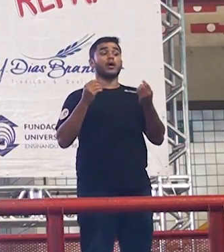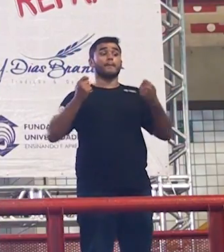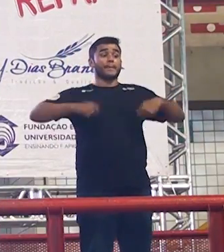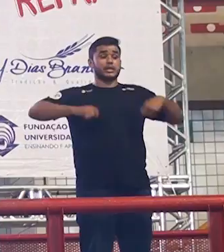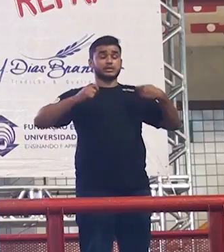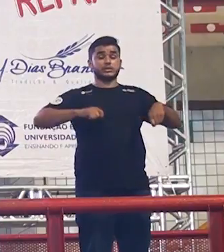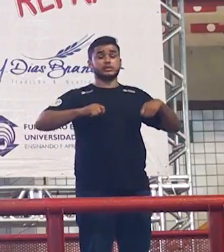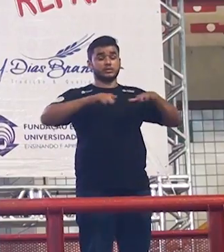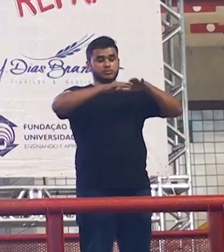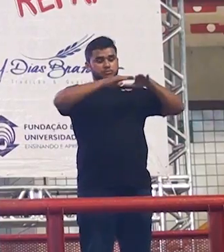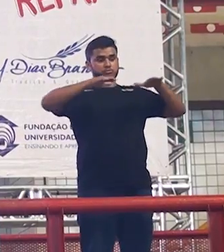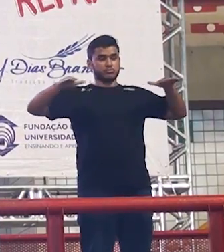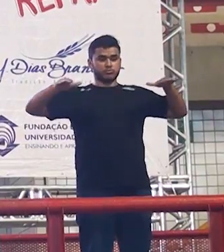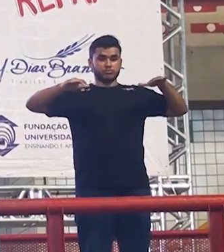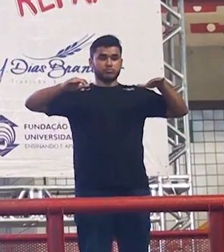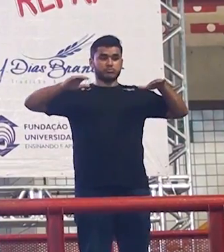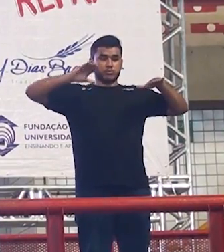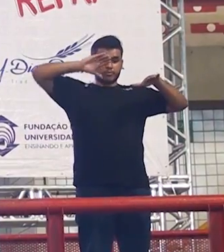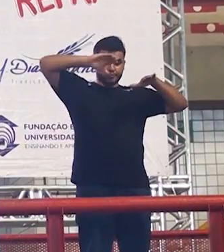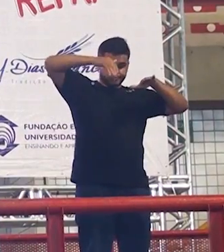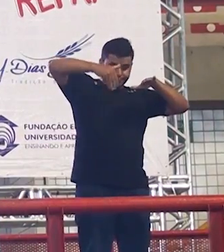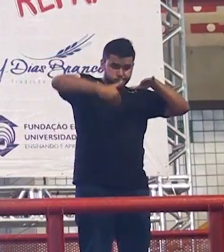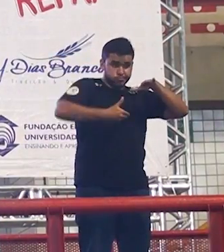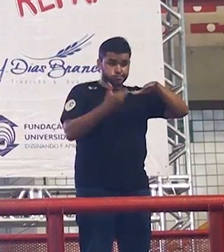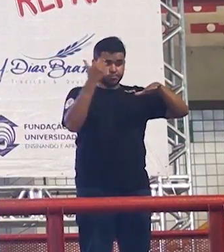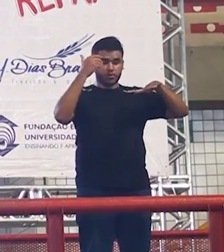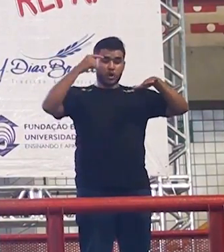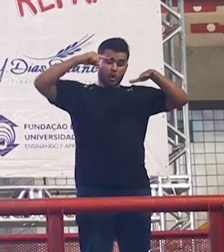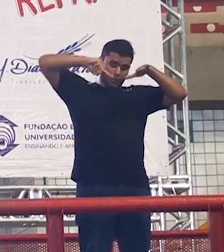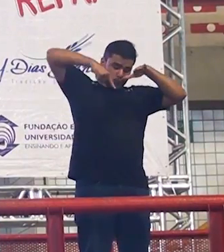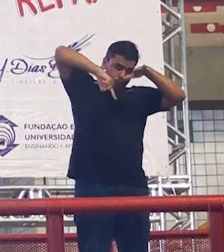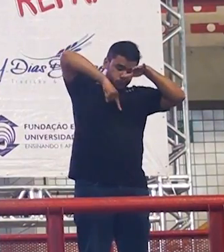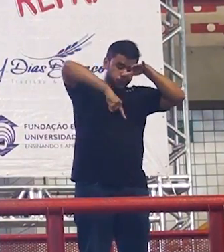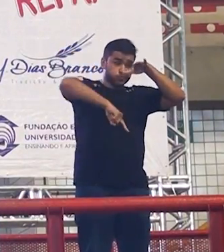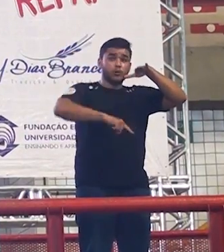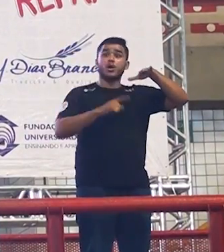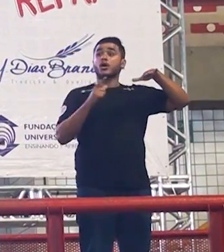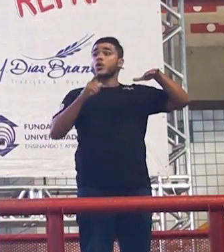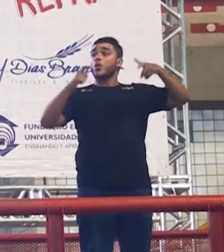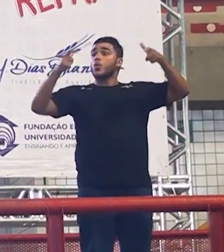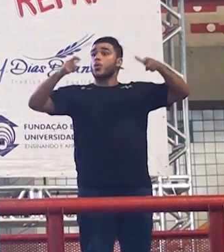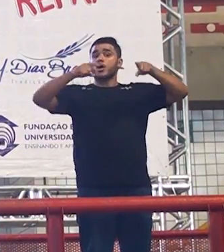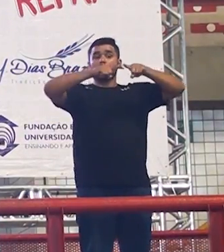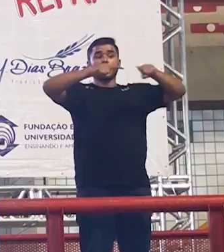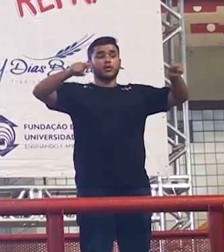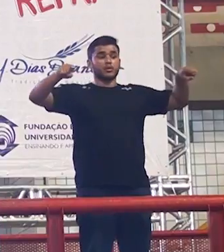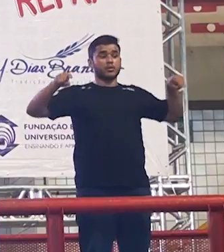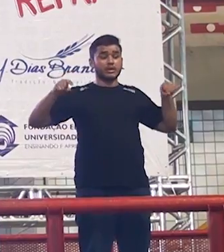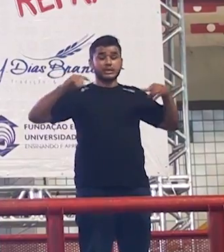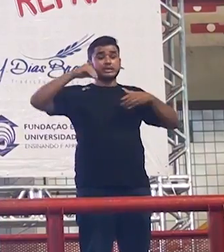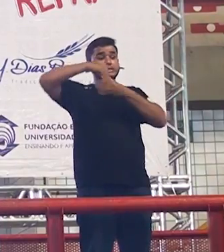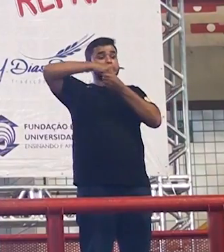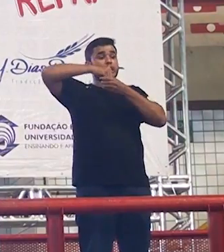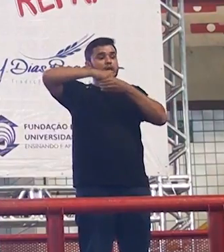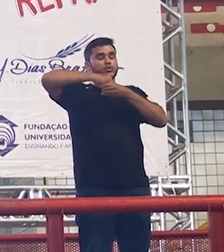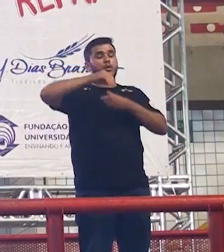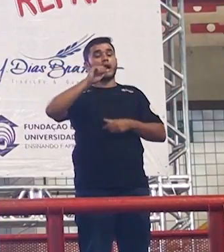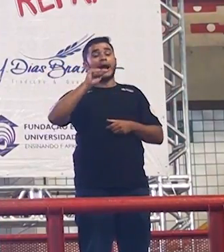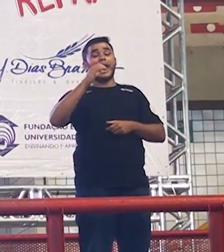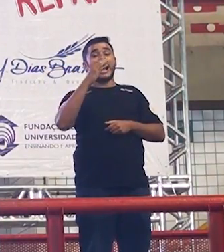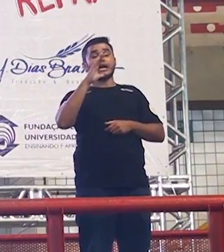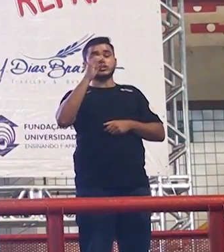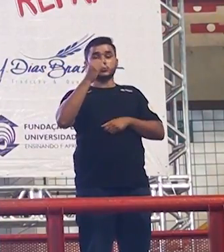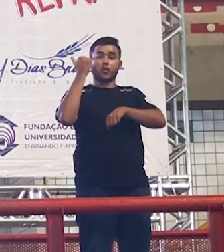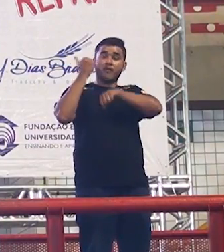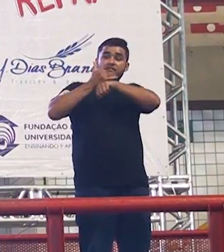enterrado numa certa profundidade, num local deserto, em tanques de aço, para não haver